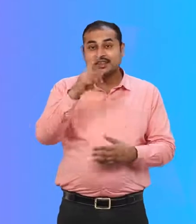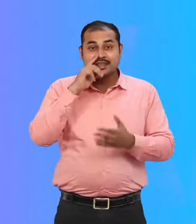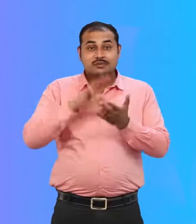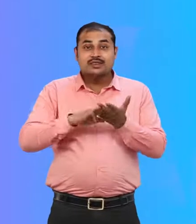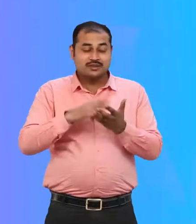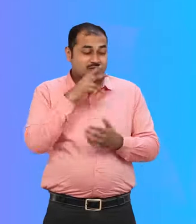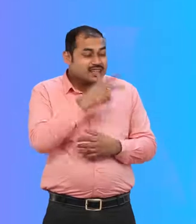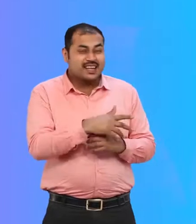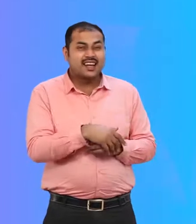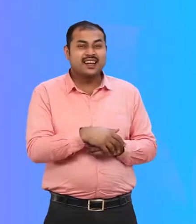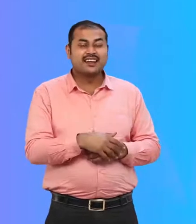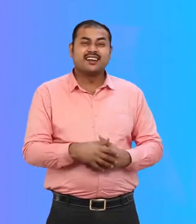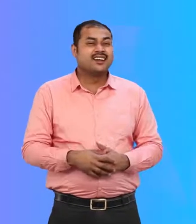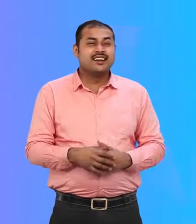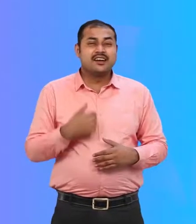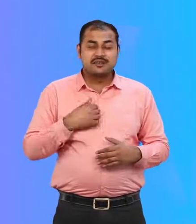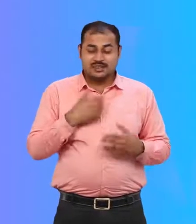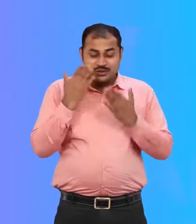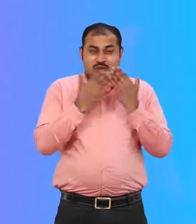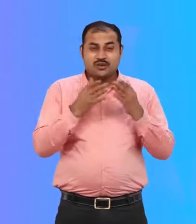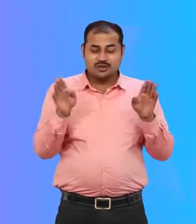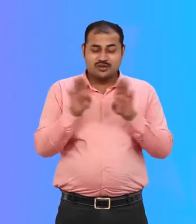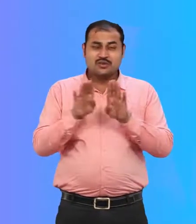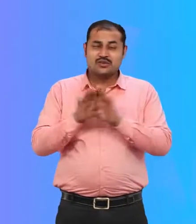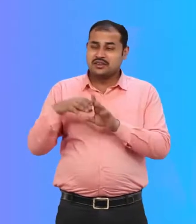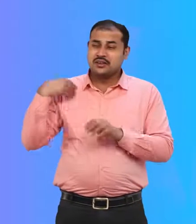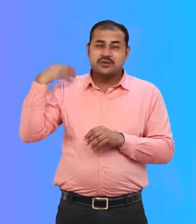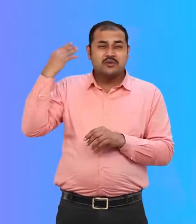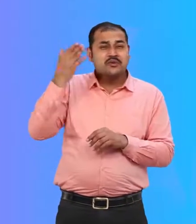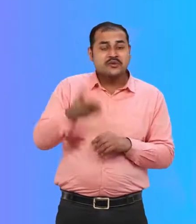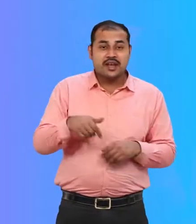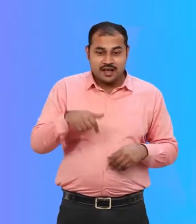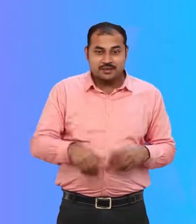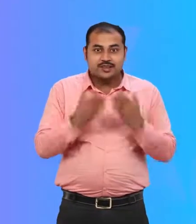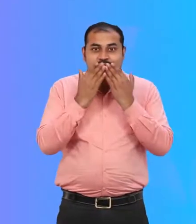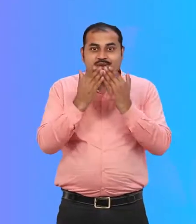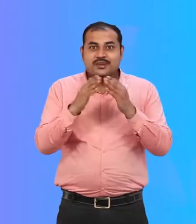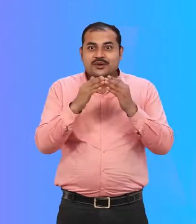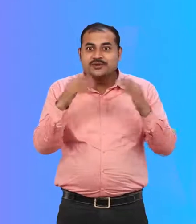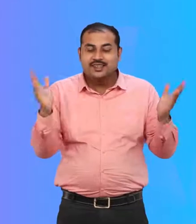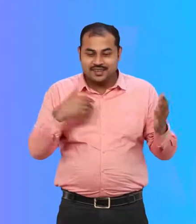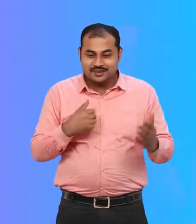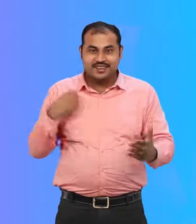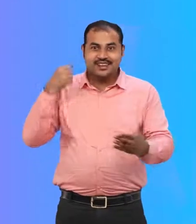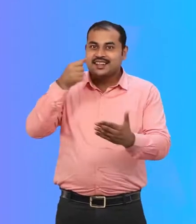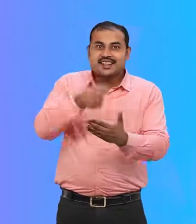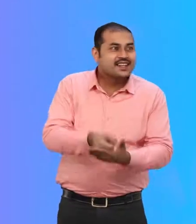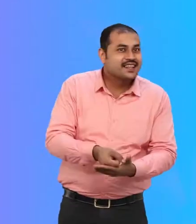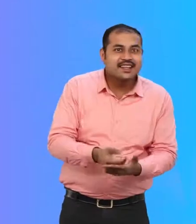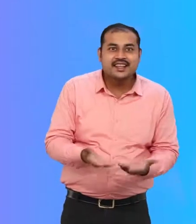कि माया कहती है कि स्कूल आना कितना अच्छा लग रहा है